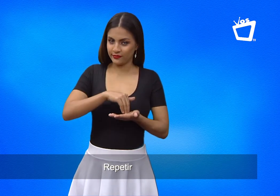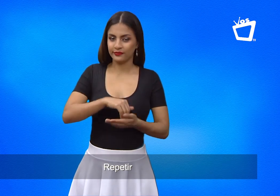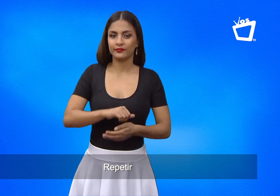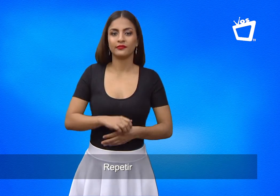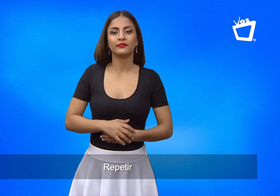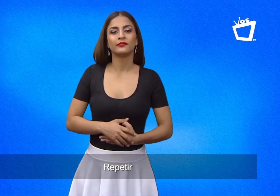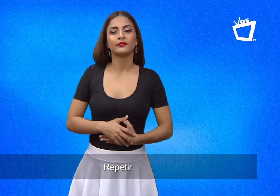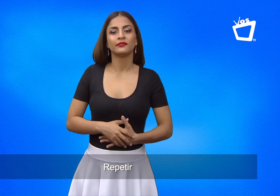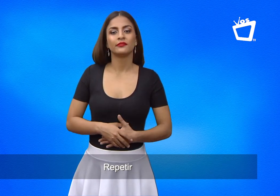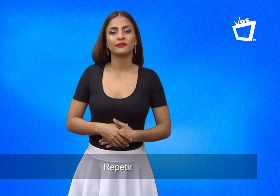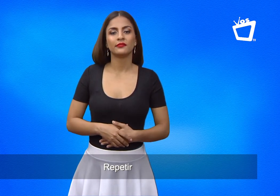Repetir.